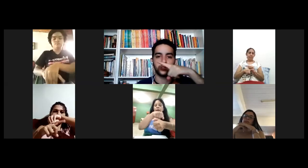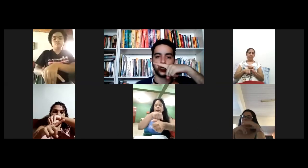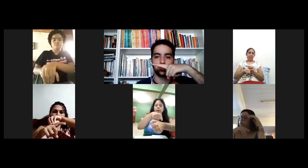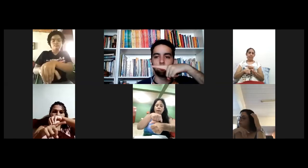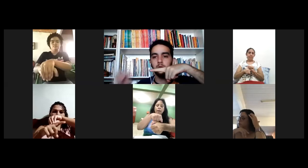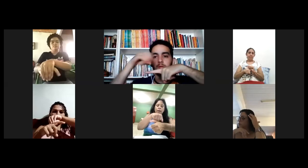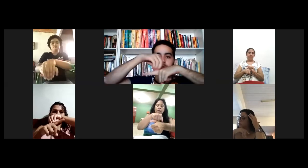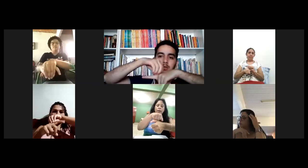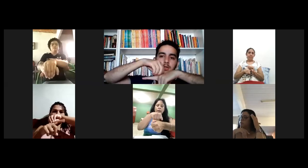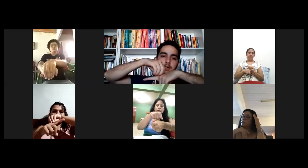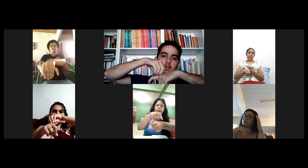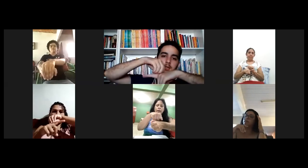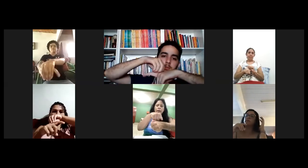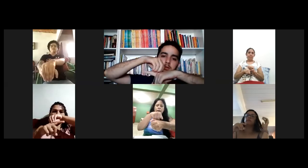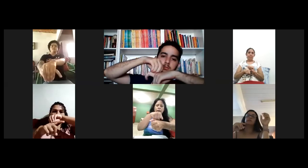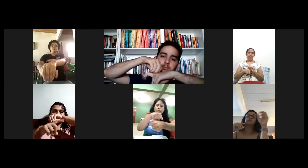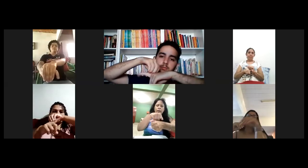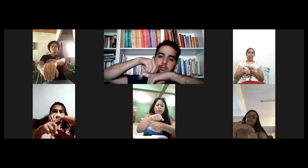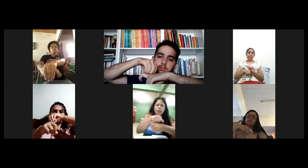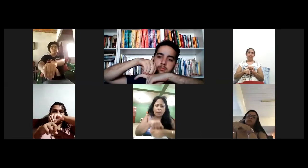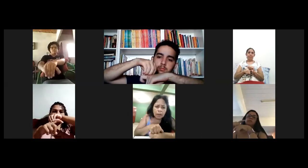O indicador. Bota aqui em cima.